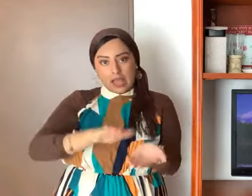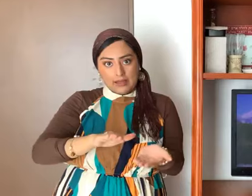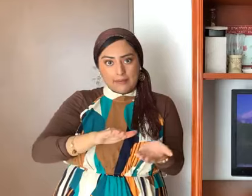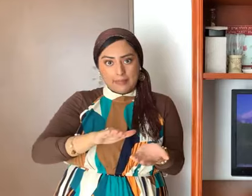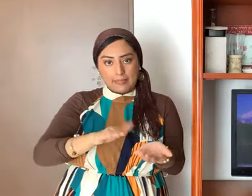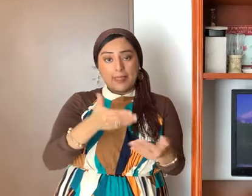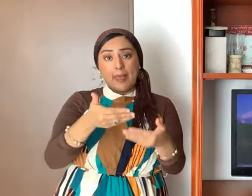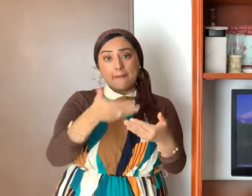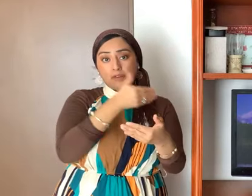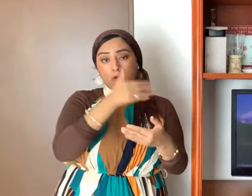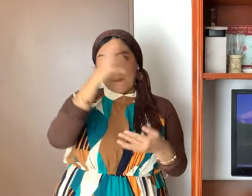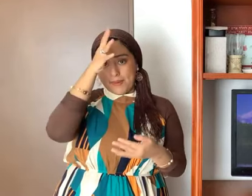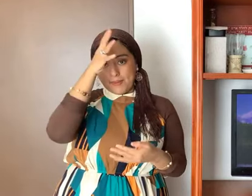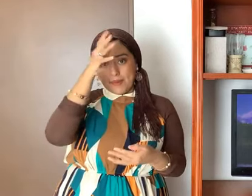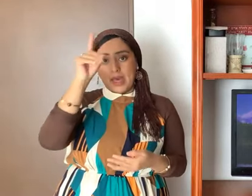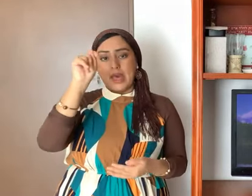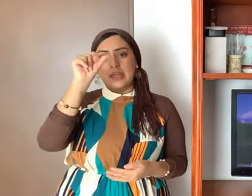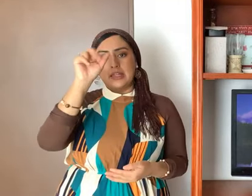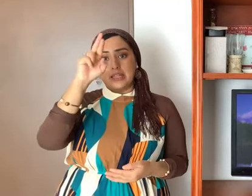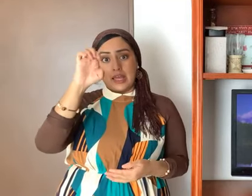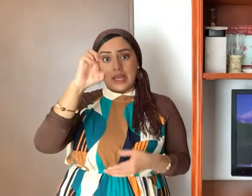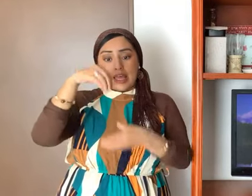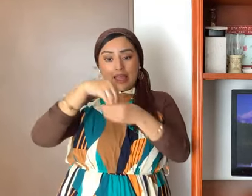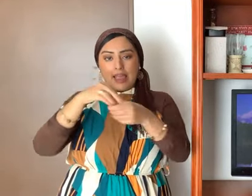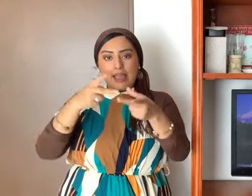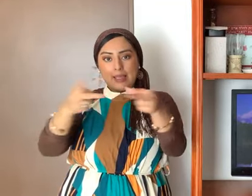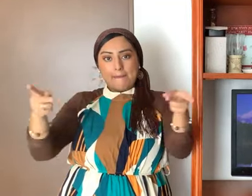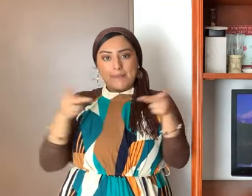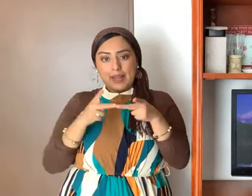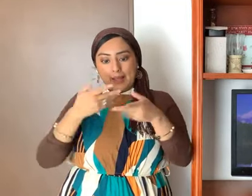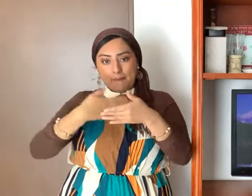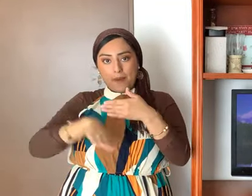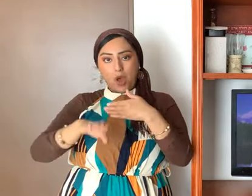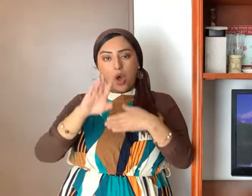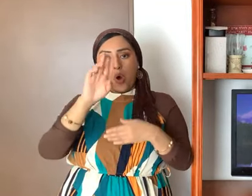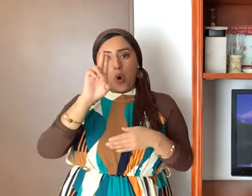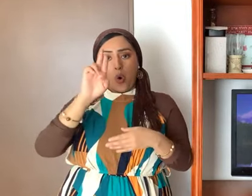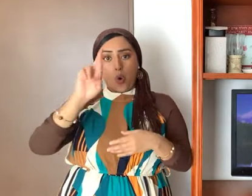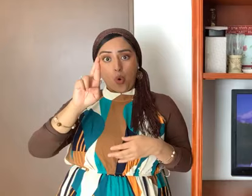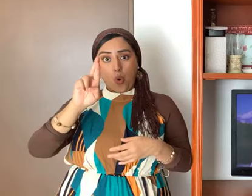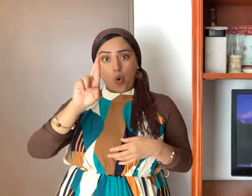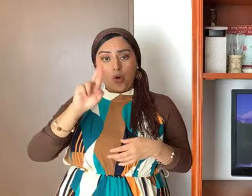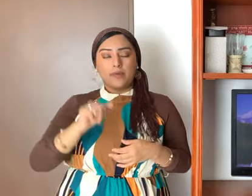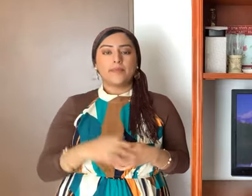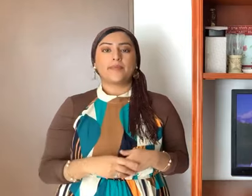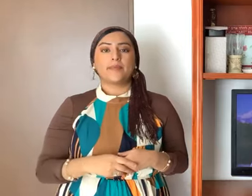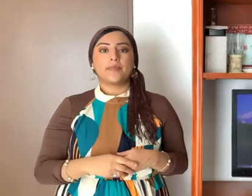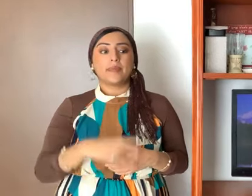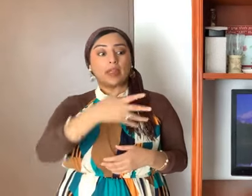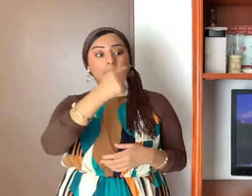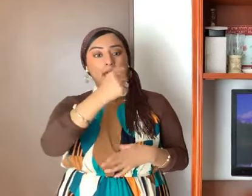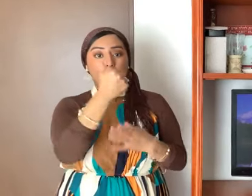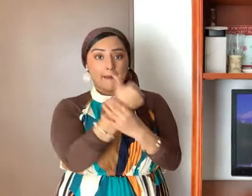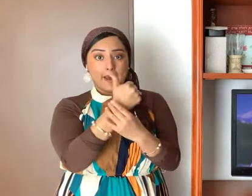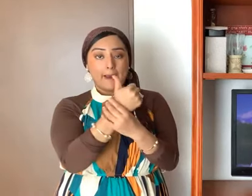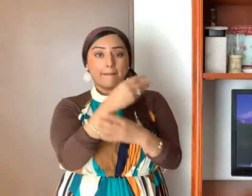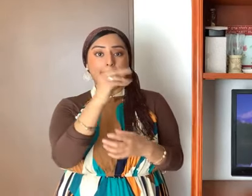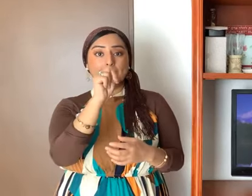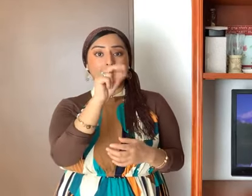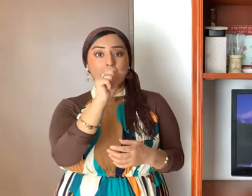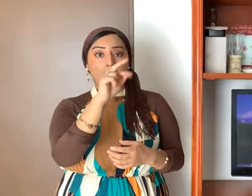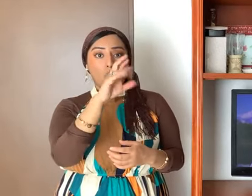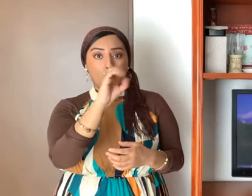Taré en la tierra de su nacimiento, en Ur de los Caldeos. Y tomaron a Abraham y Nacor para